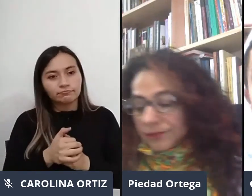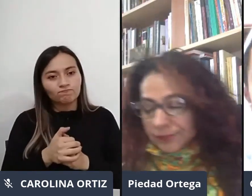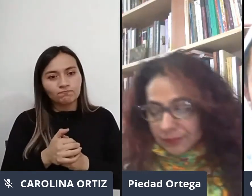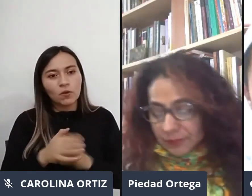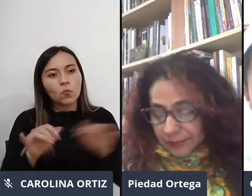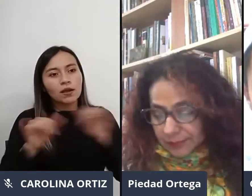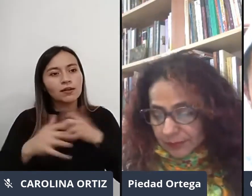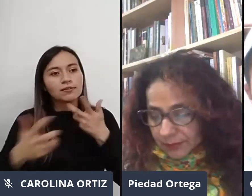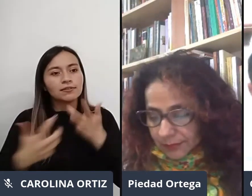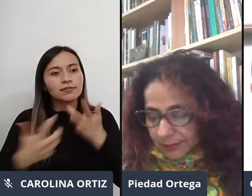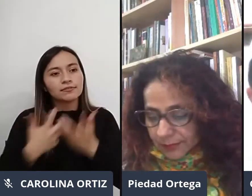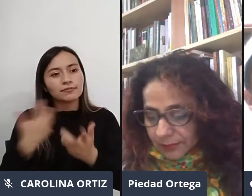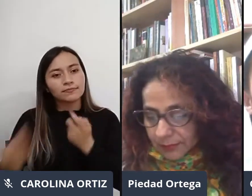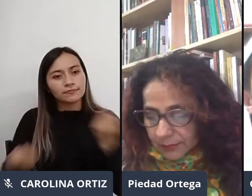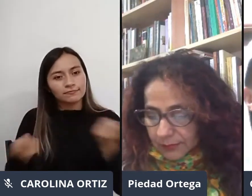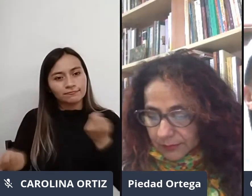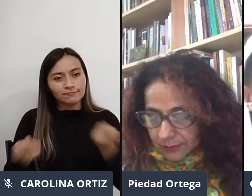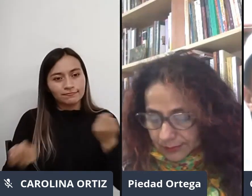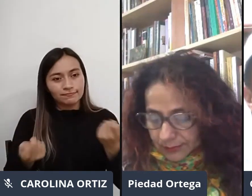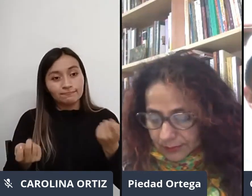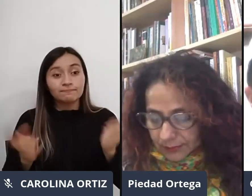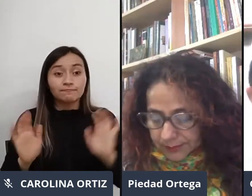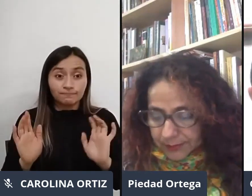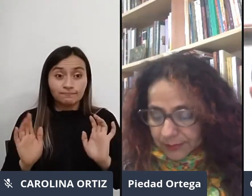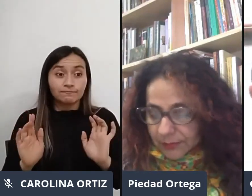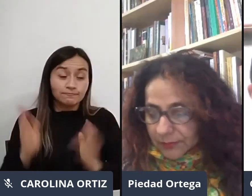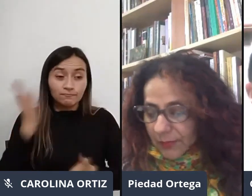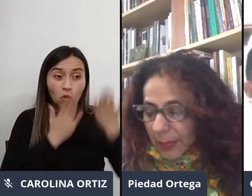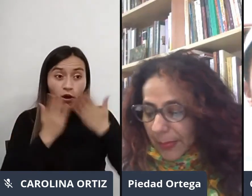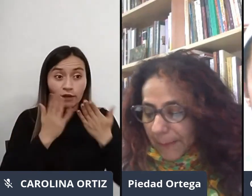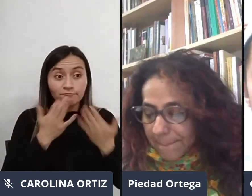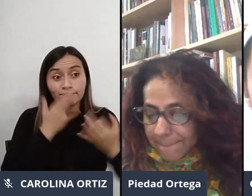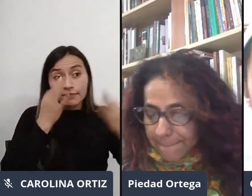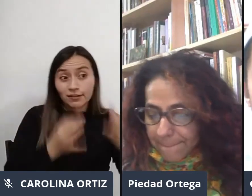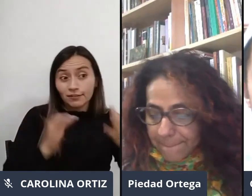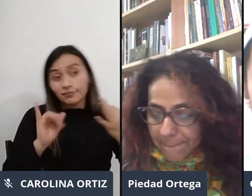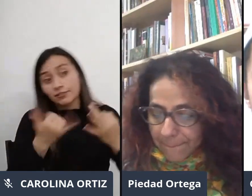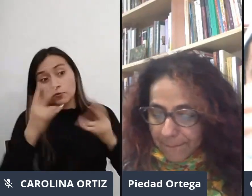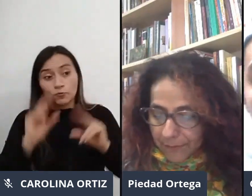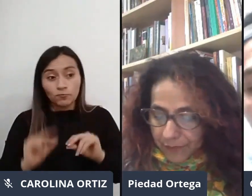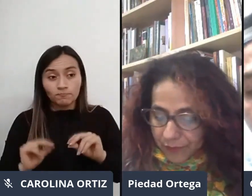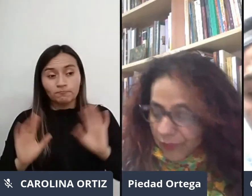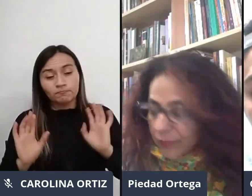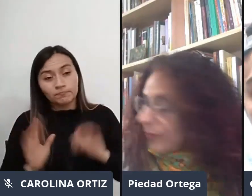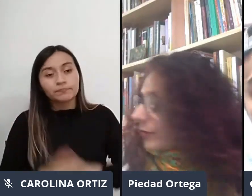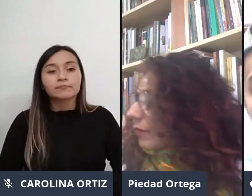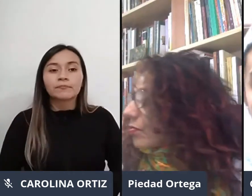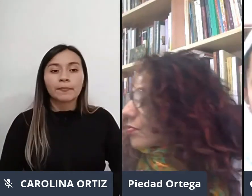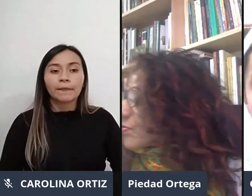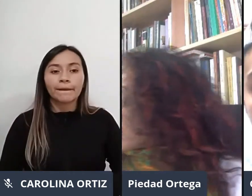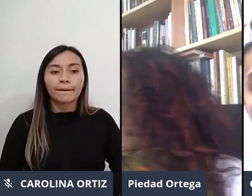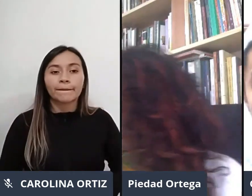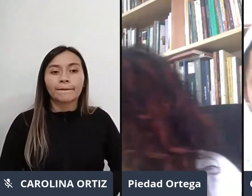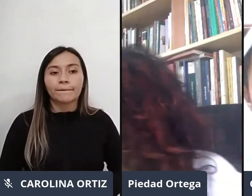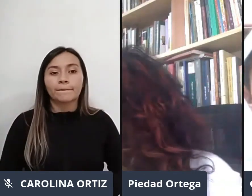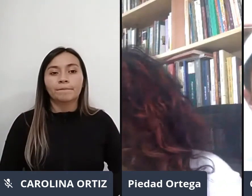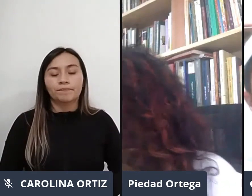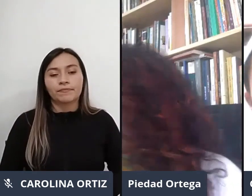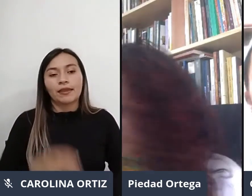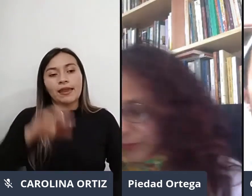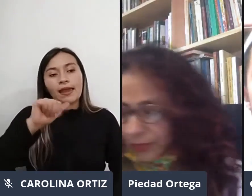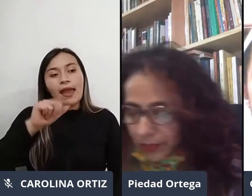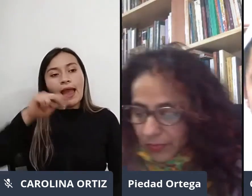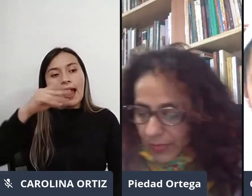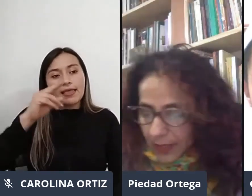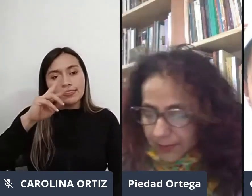Vamos a ver si lo es, si no lo es. Entonces, quiero que también Andrea Salamanca